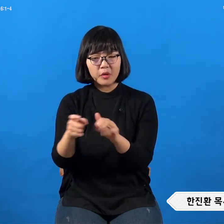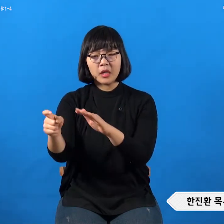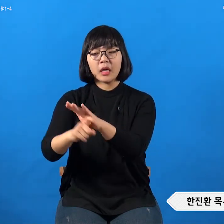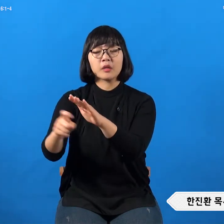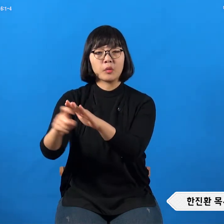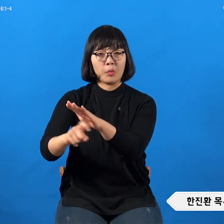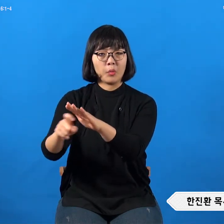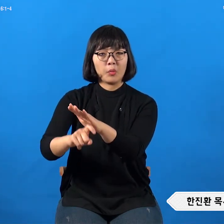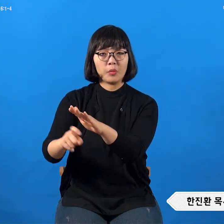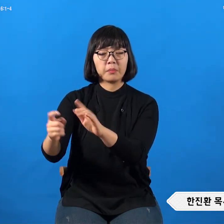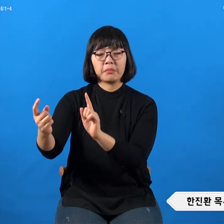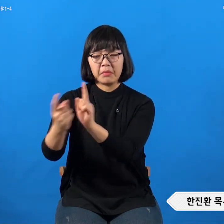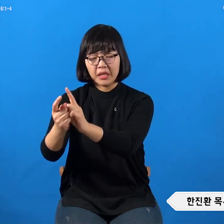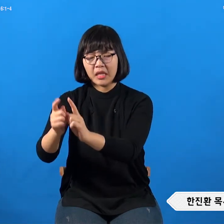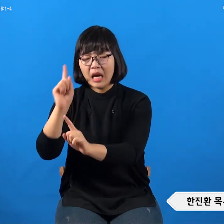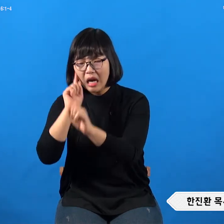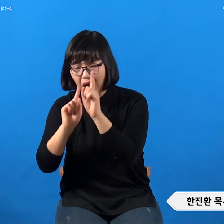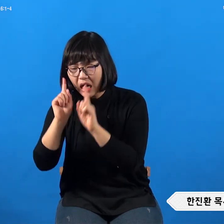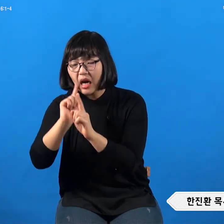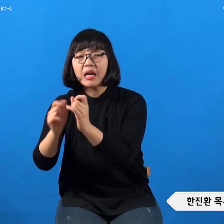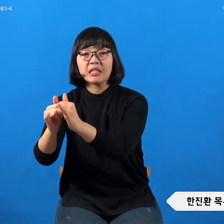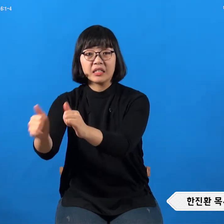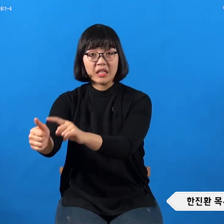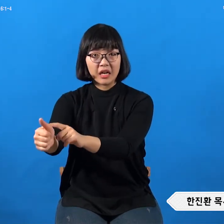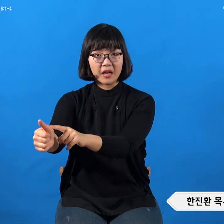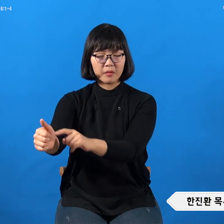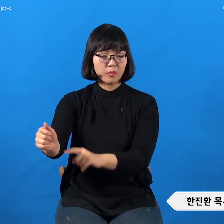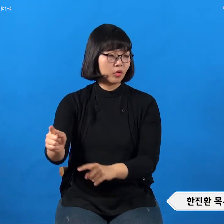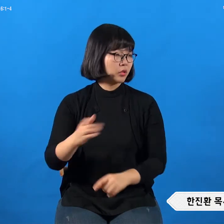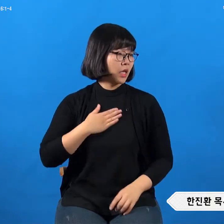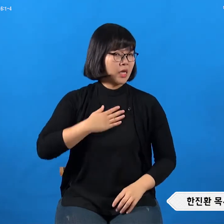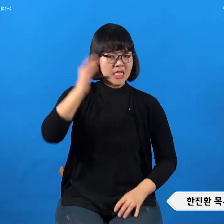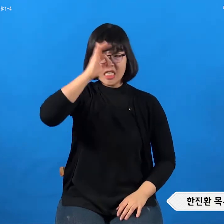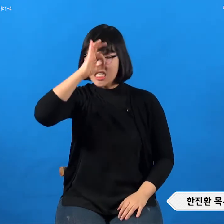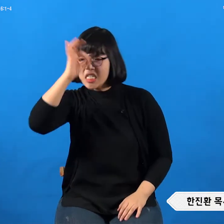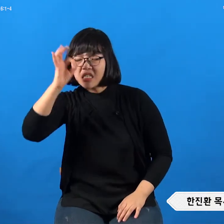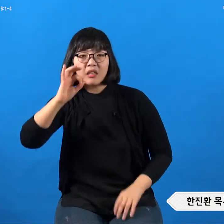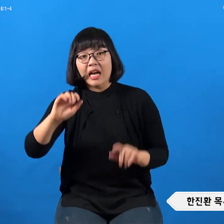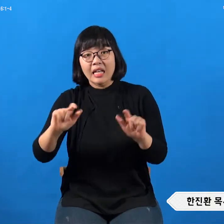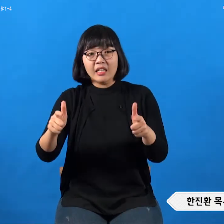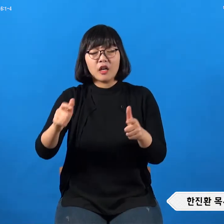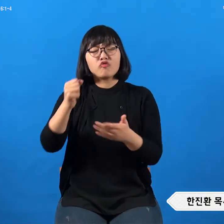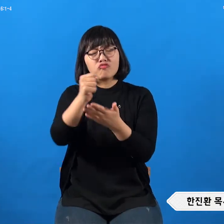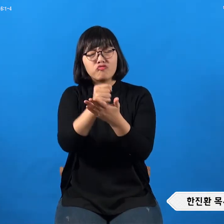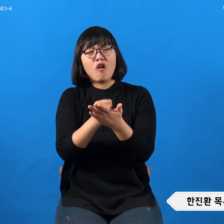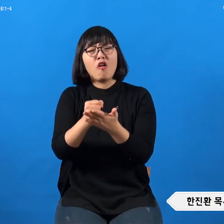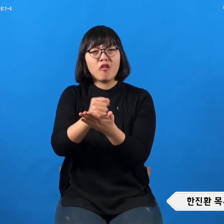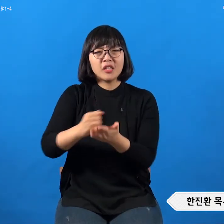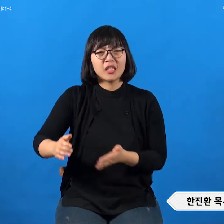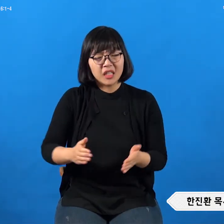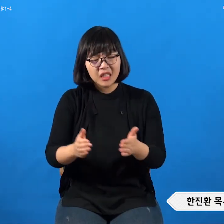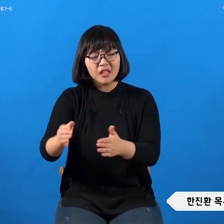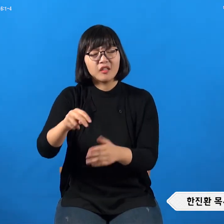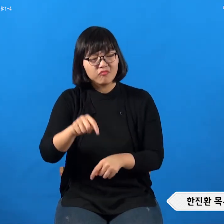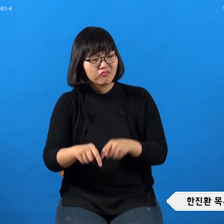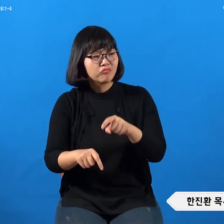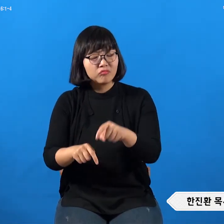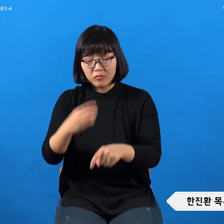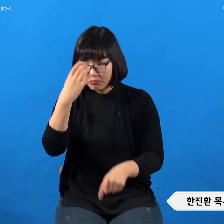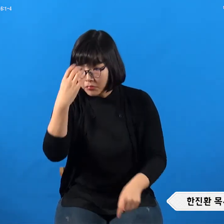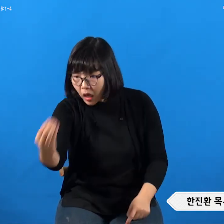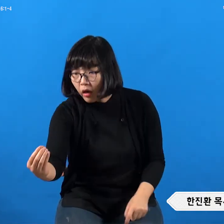천지를 돌아다니면서 찾았던 것이 아닙니다. 길에서 우연히 만난 사람, 그래서 성령이 감동 줄